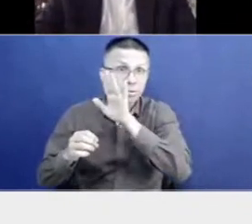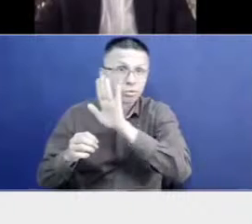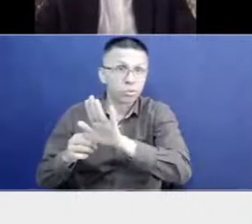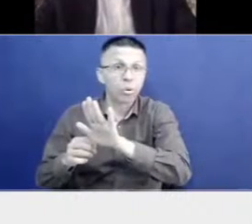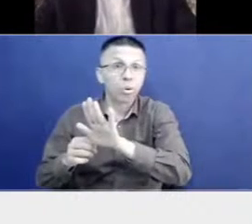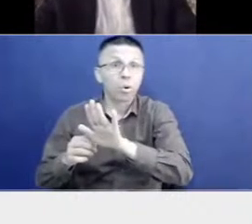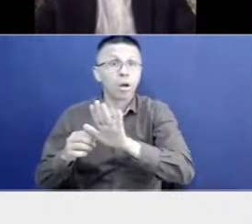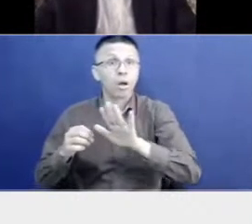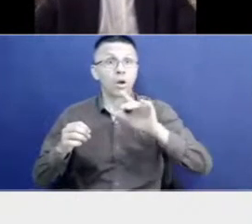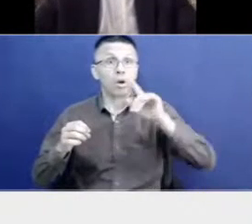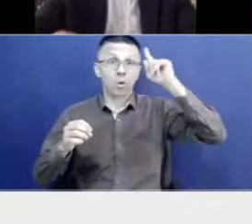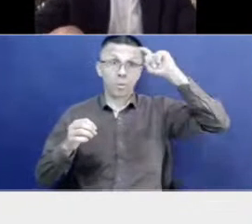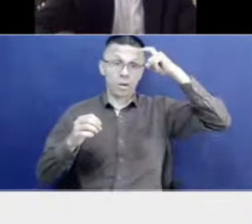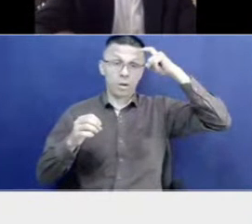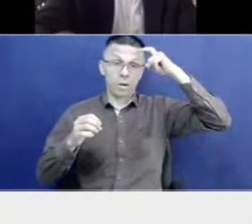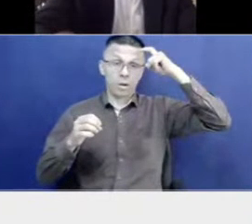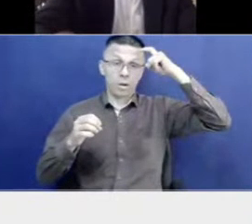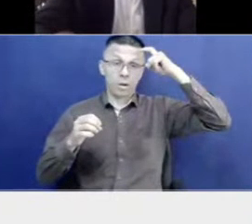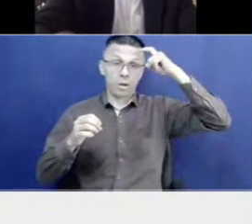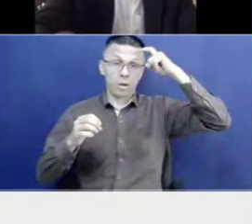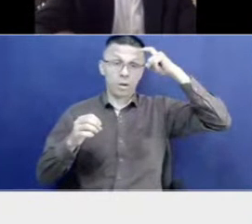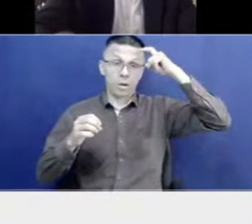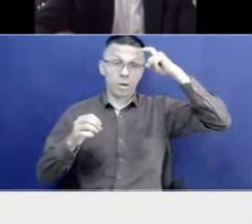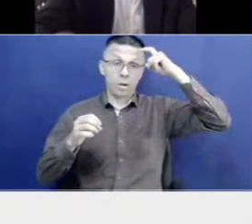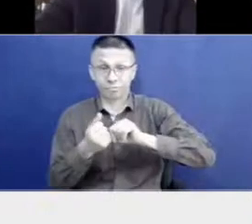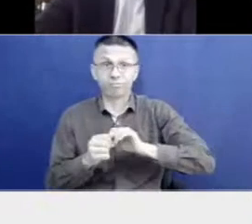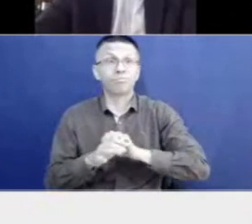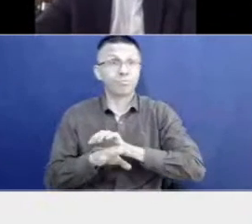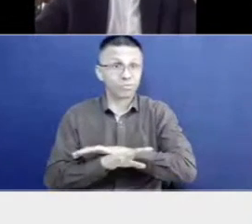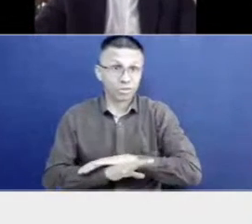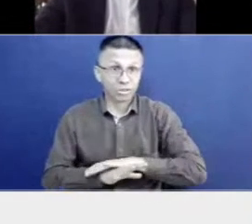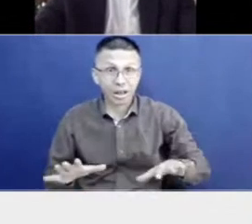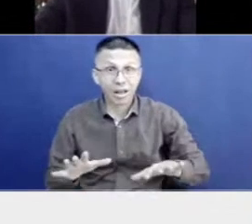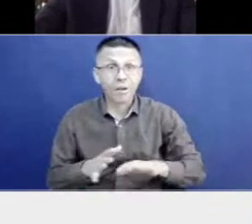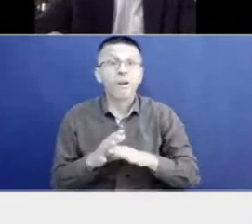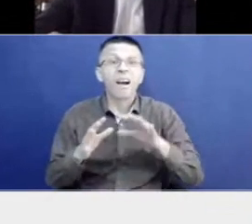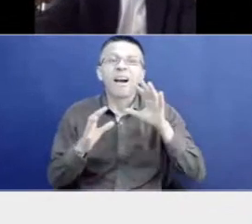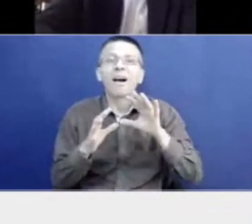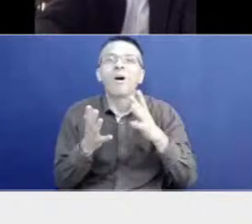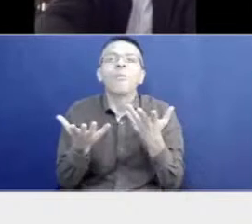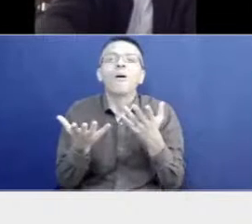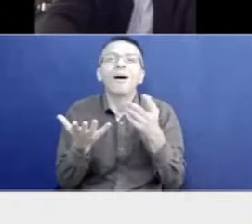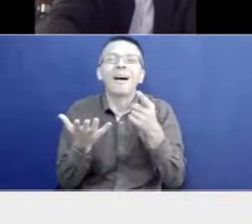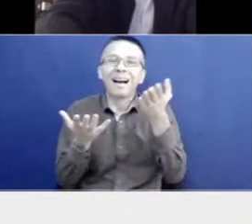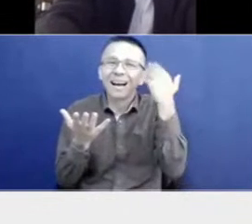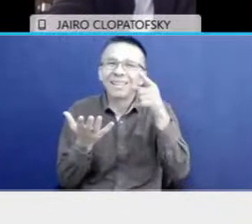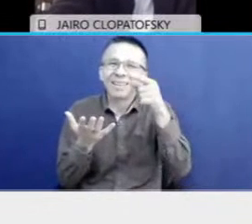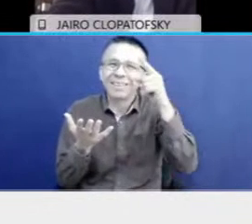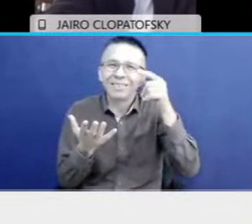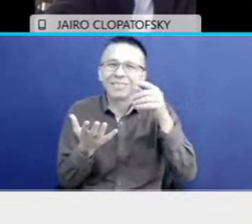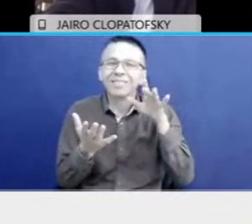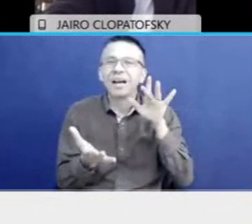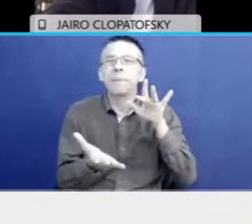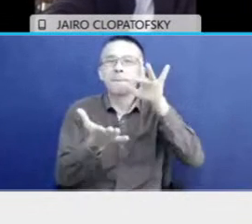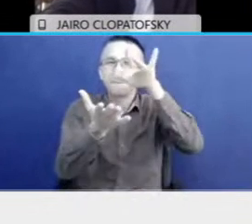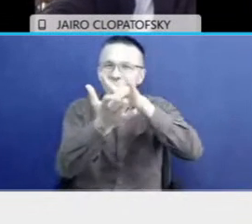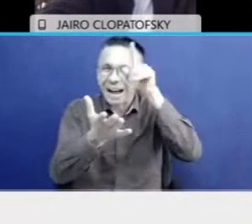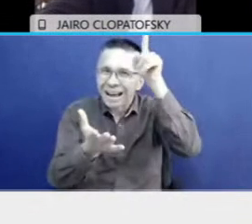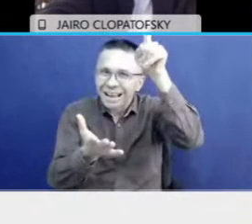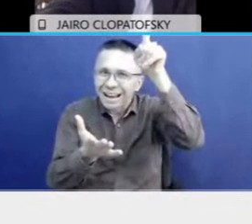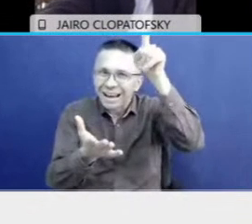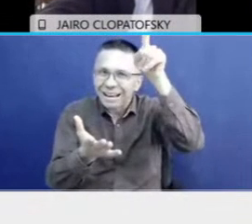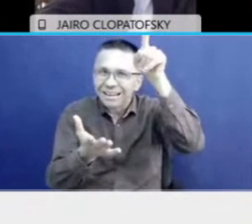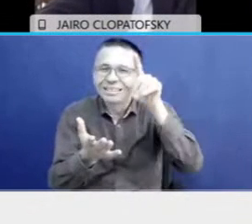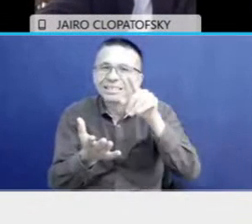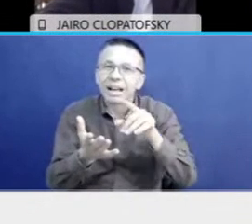ya asignados para estos procesos, en un pacto que se hizo, un acuerdo que se hizo en una de las visitas que usted desarrolló al territorio, allá en Montería,